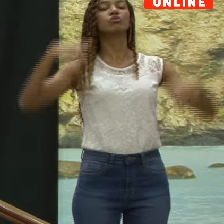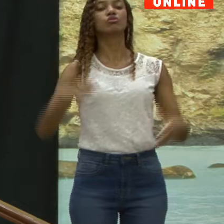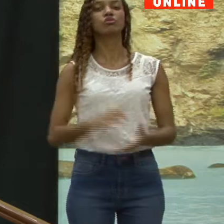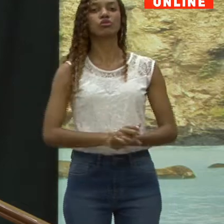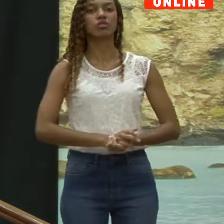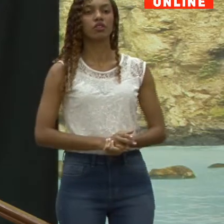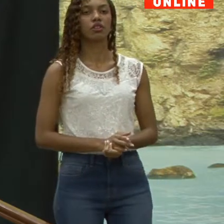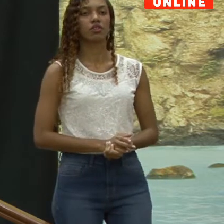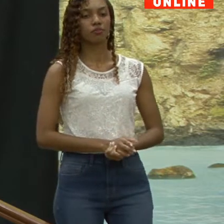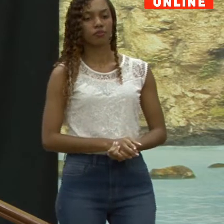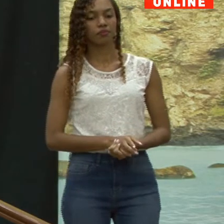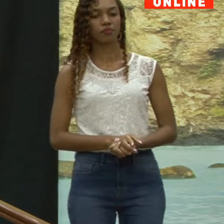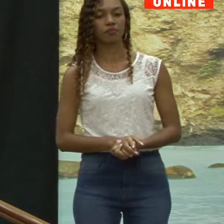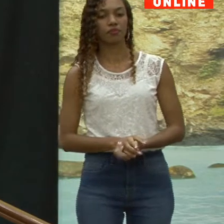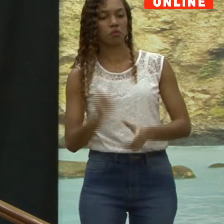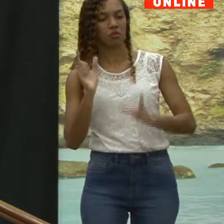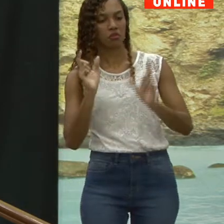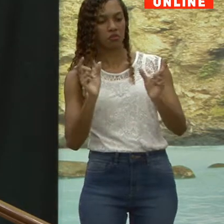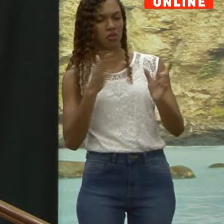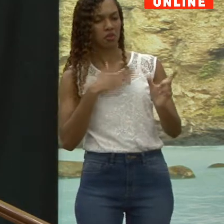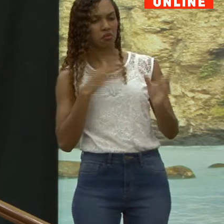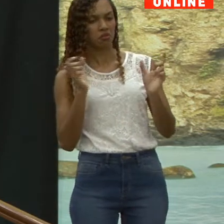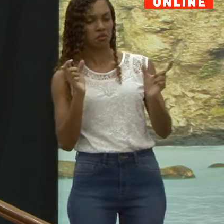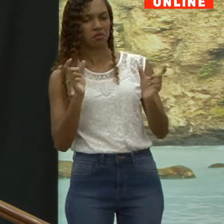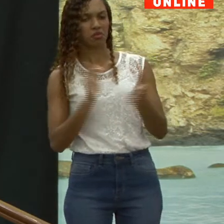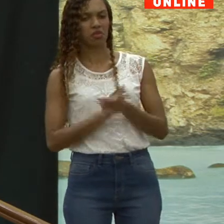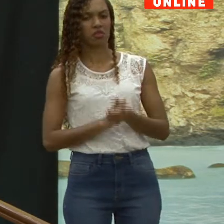Irmãos, vocês podem ter uma ideia do que seja